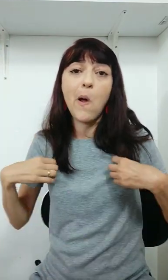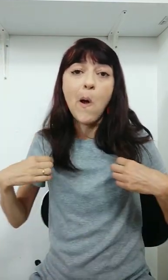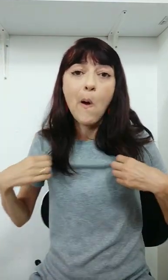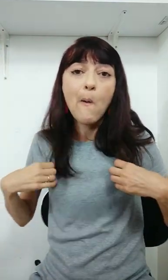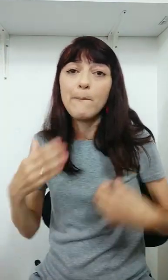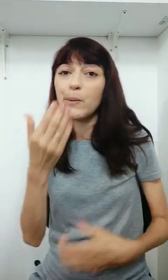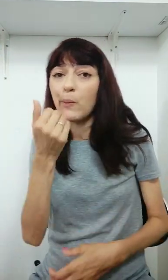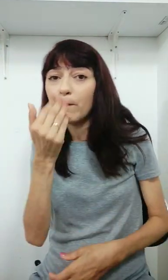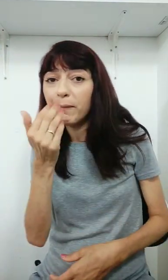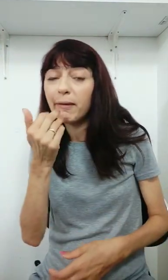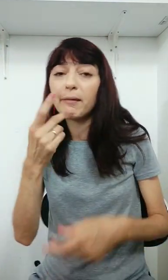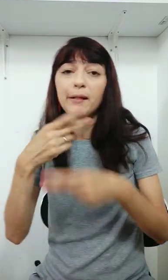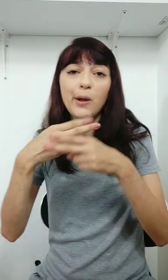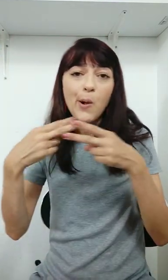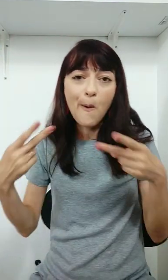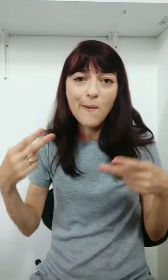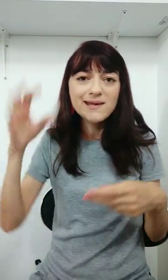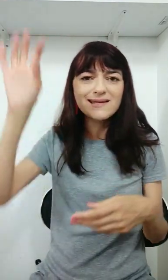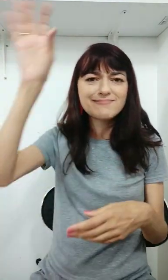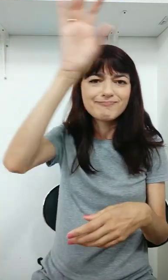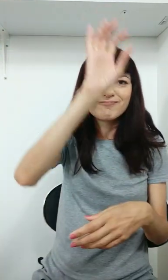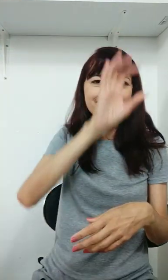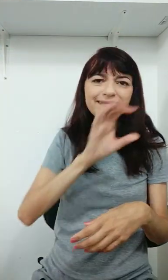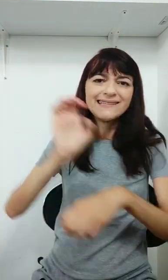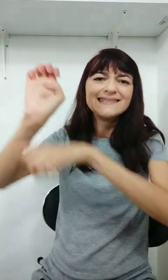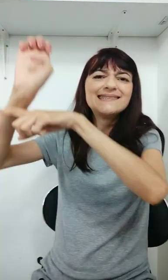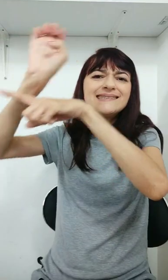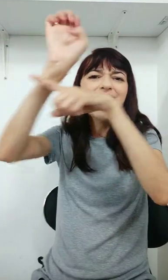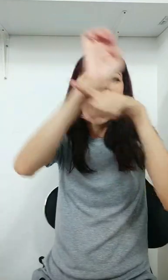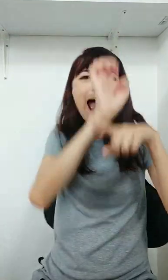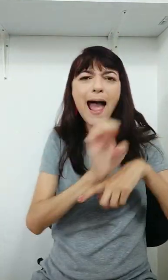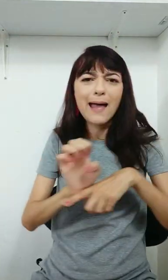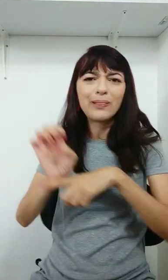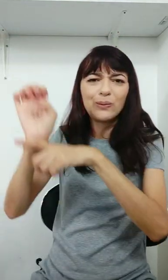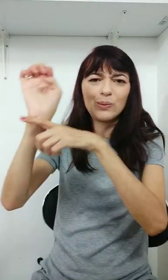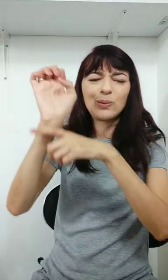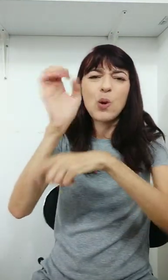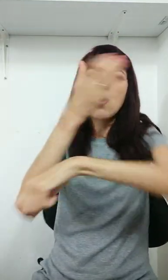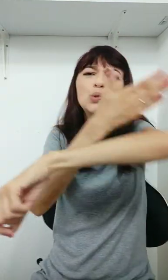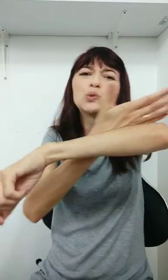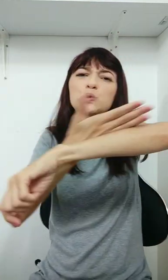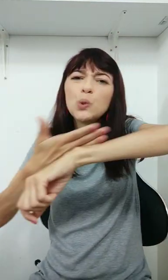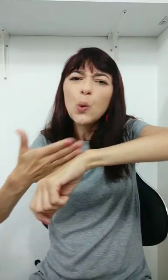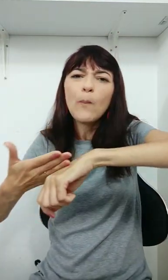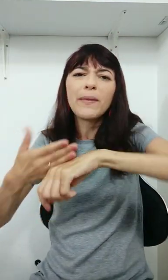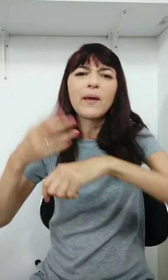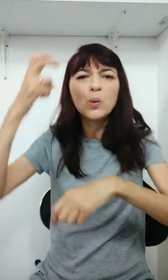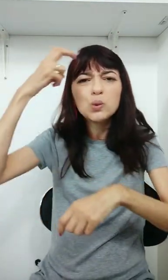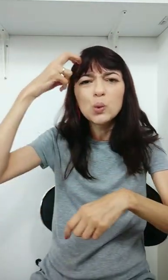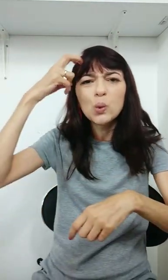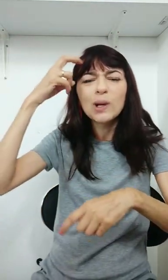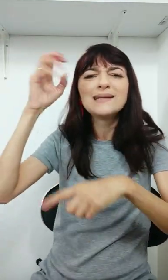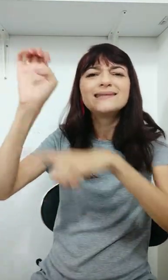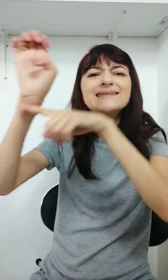da própria cultura brasileira. Por exemplo, a forma de vestir, o que os surdos comem, eles já estão ali inseridos